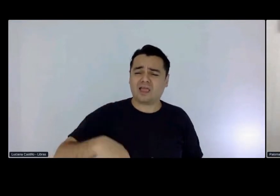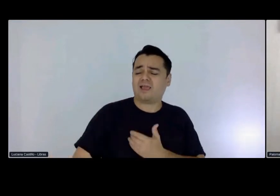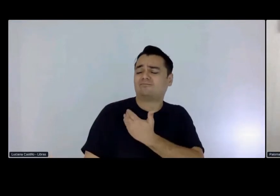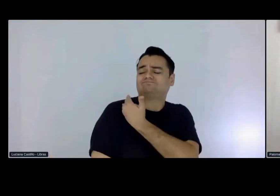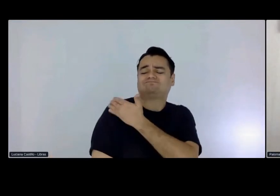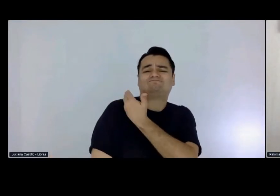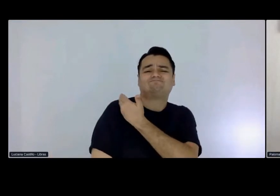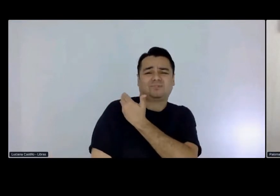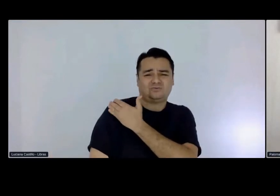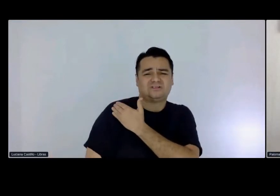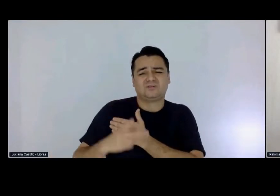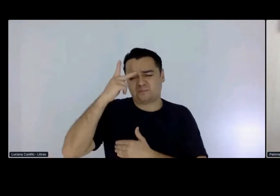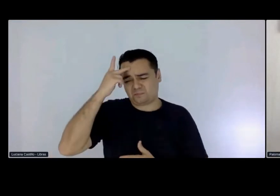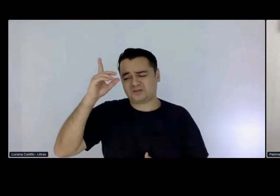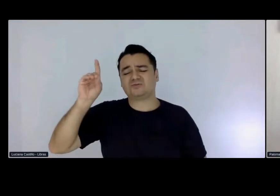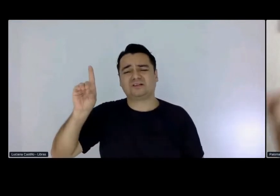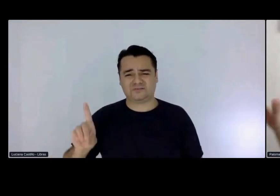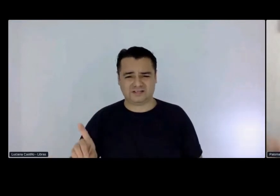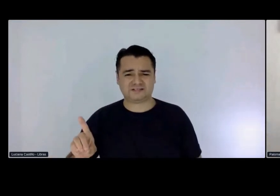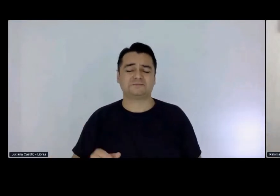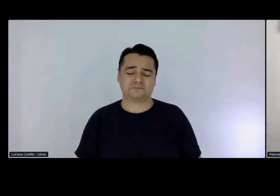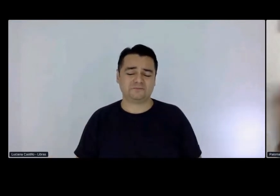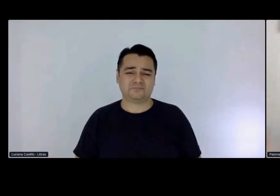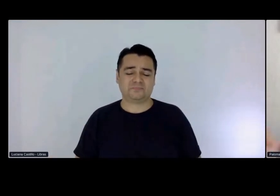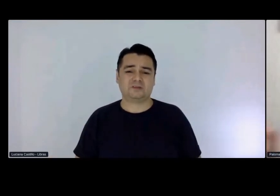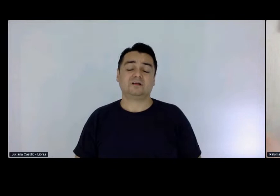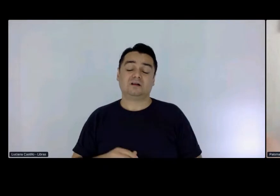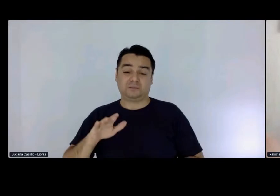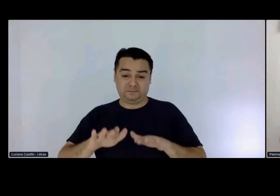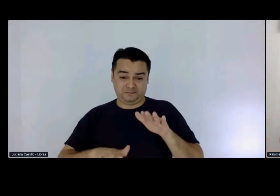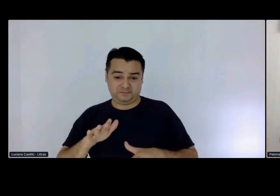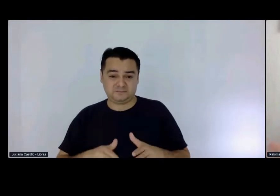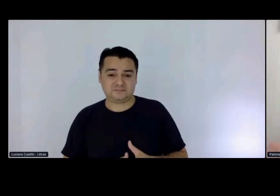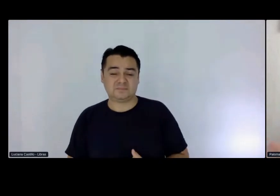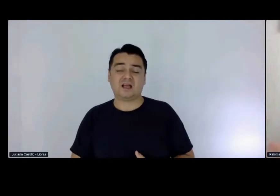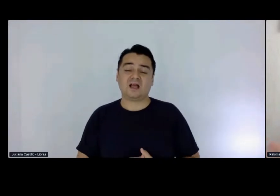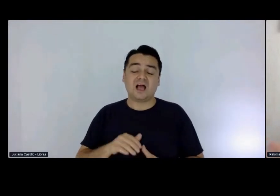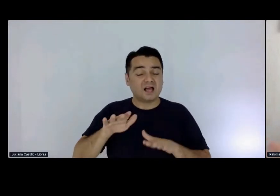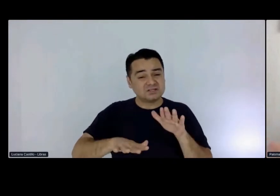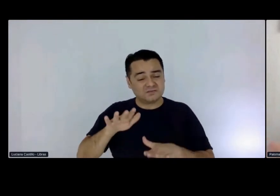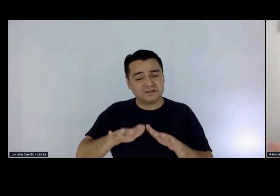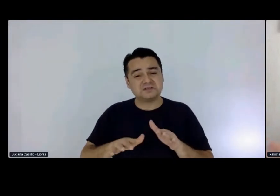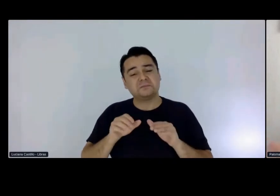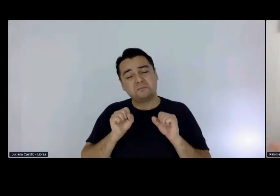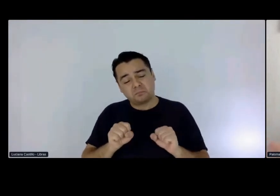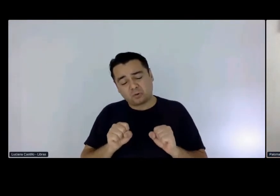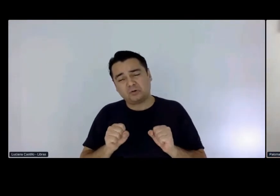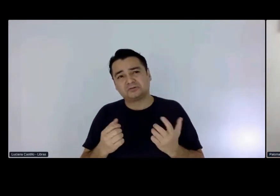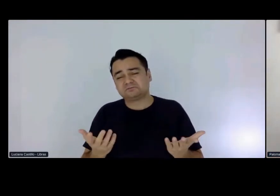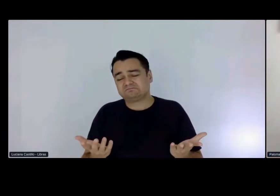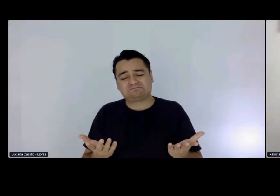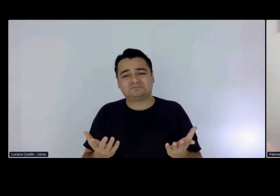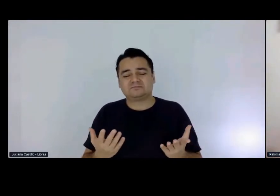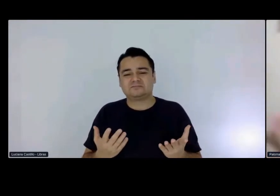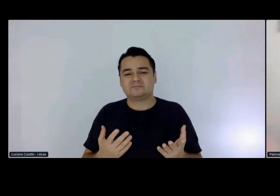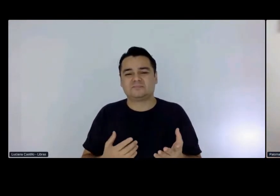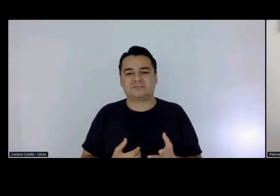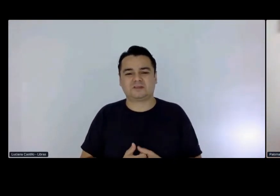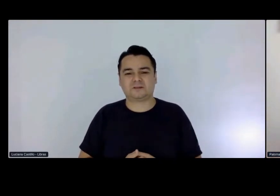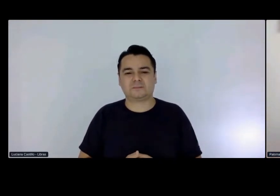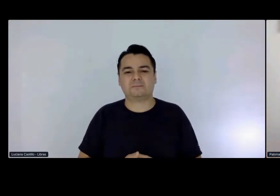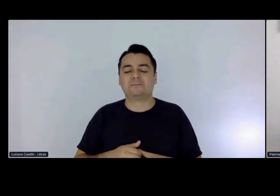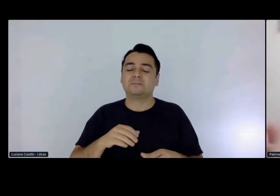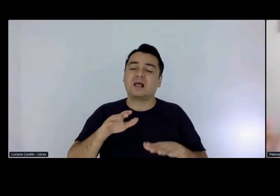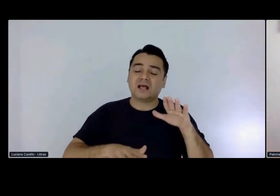com deficiência, que por hora, assim, às vezes ele pode se passar